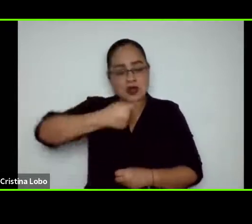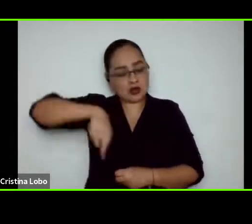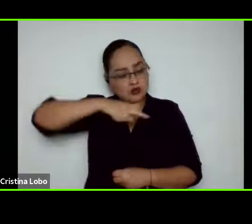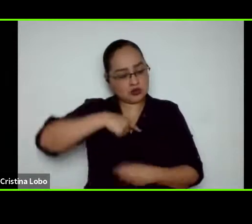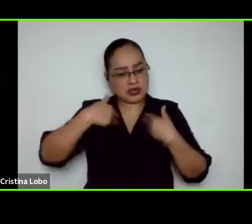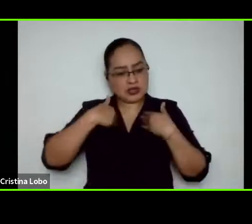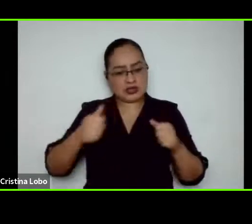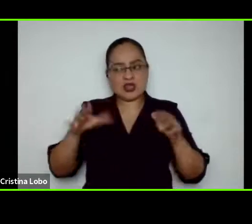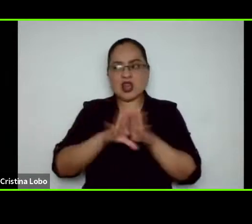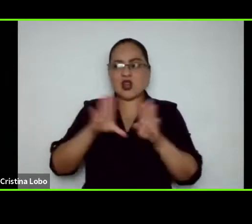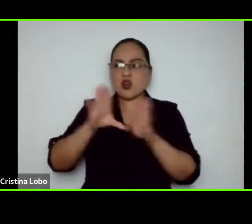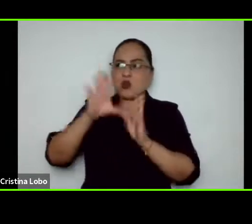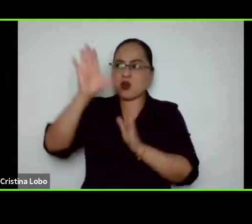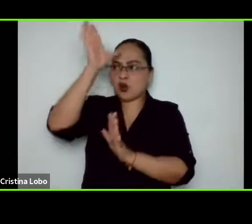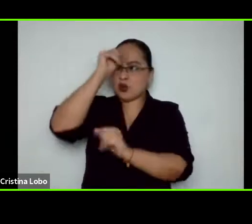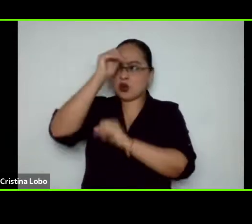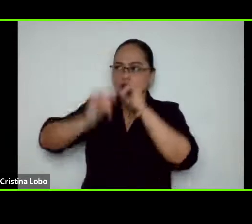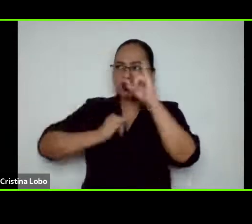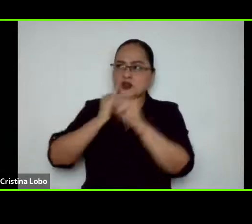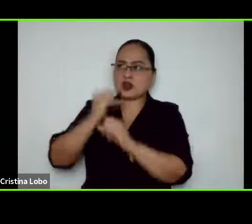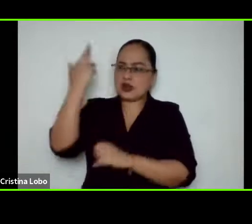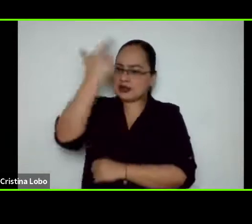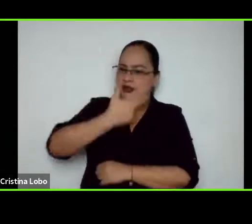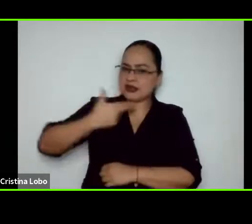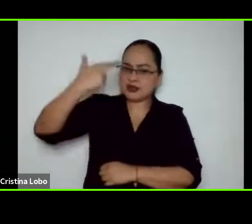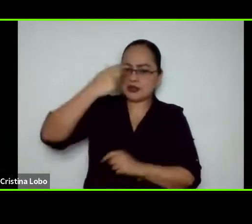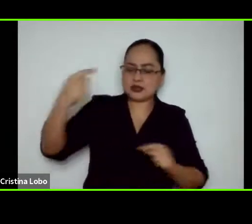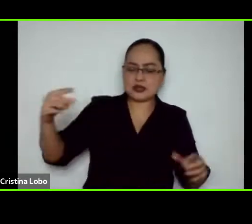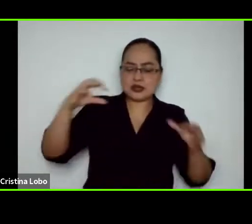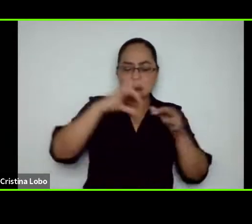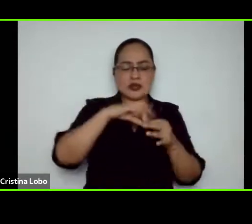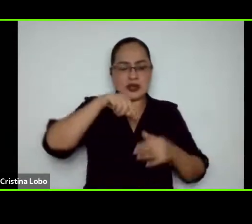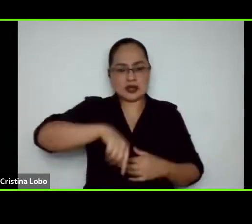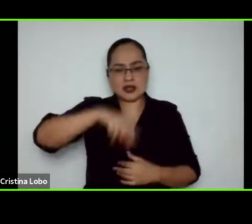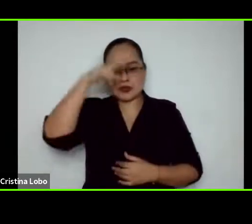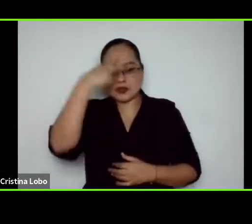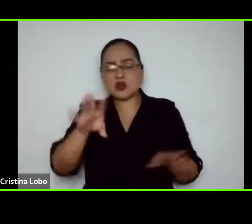México? Pero a reserva, y antes de mencionar eso,